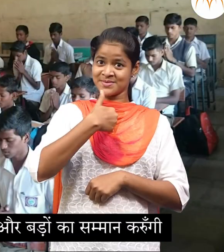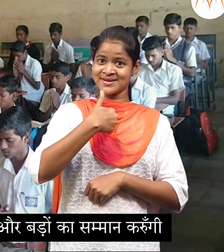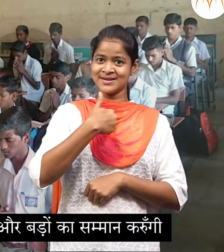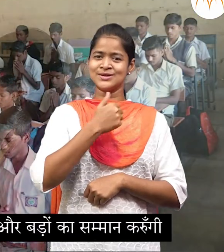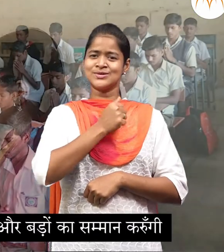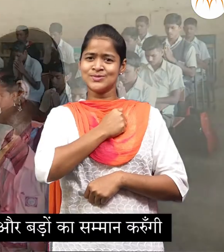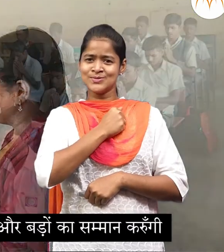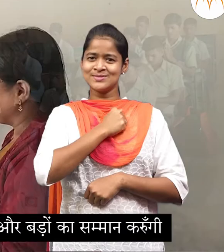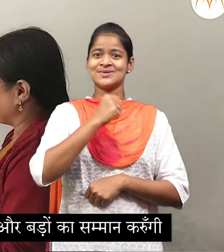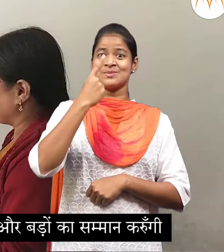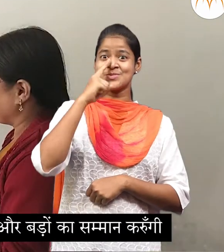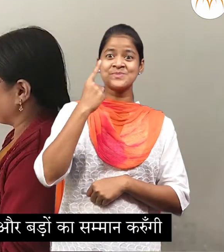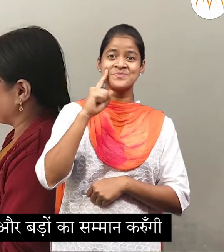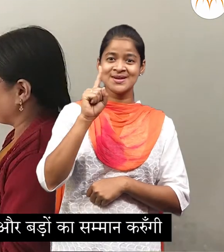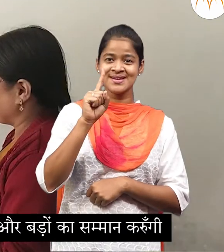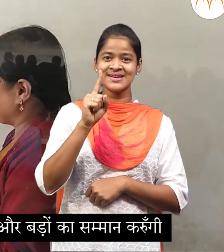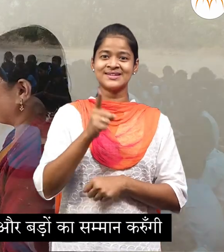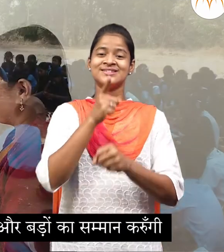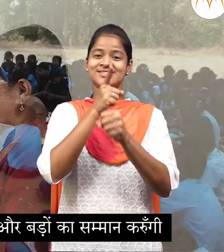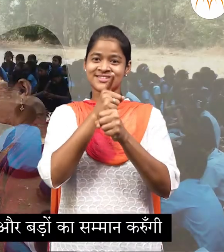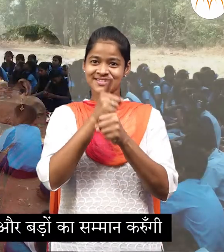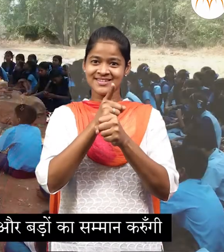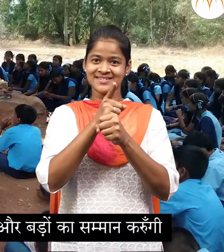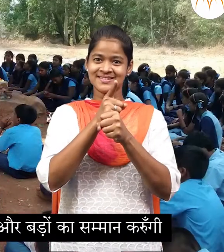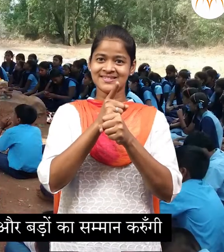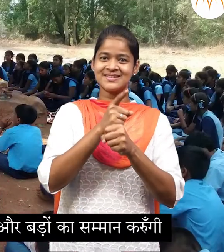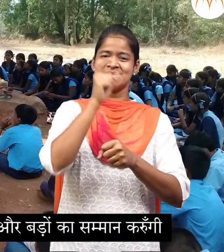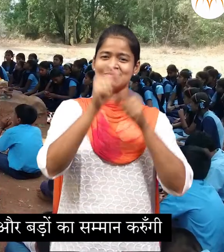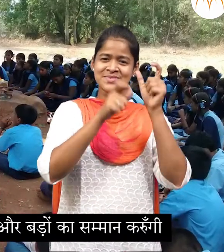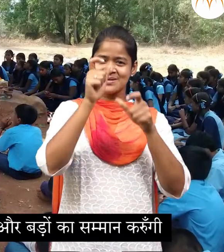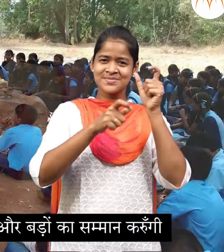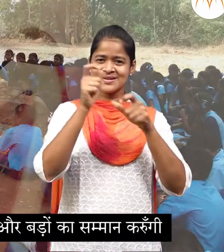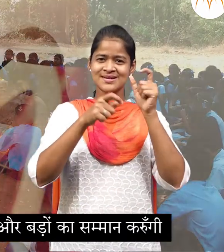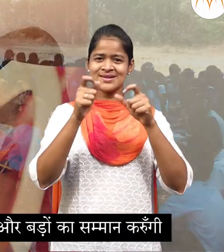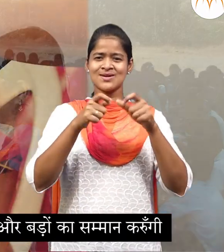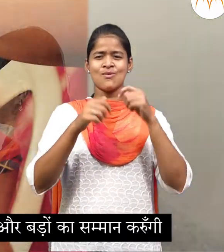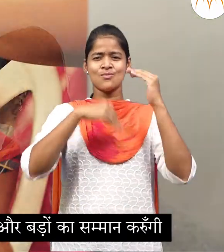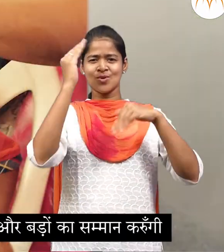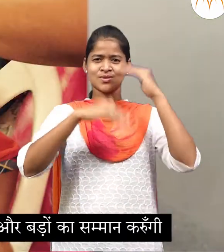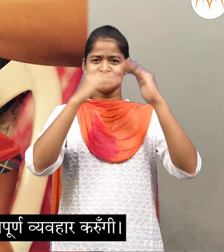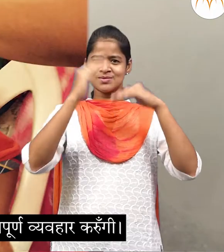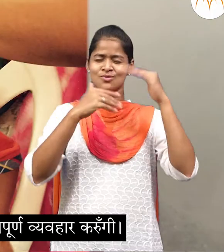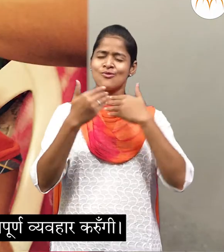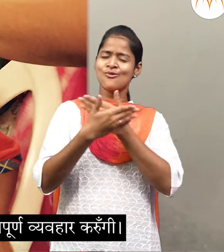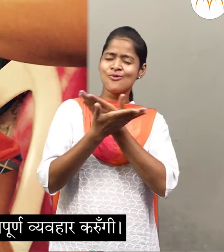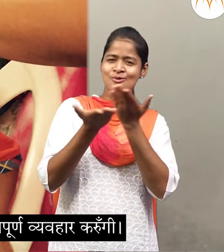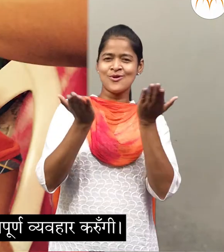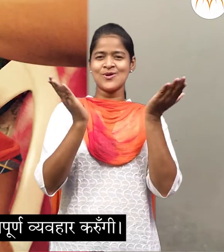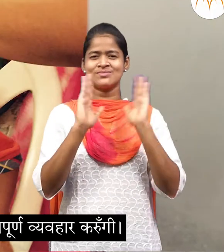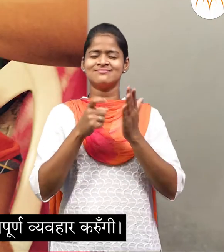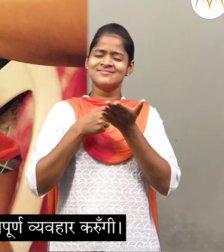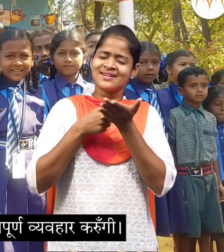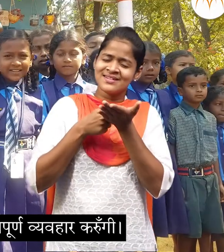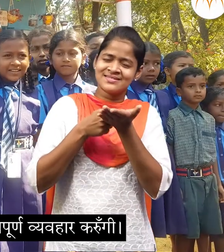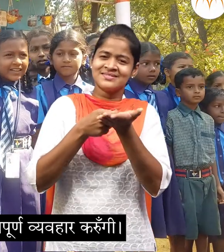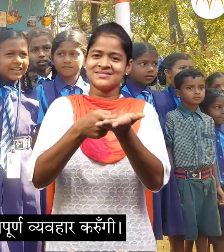मैं अपने माता पिता, गुरुजनों और बड़ों का सम्मान करूंगी और हर एक